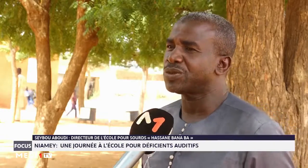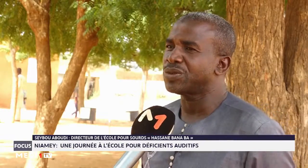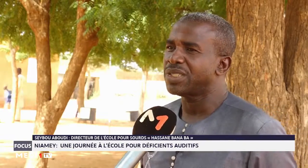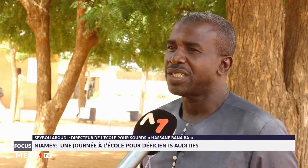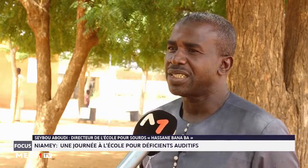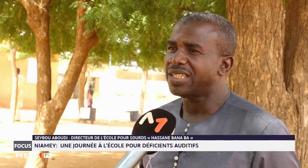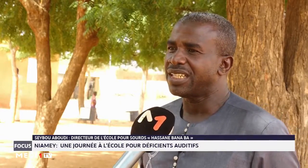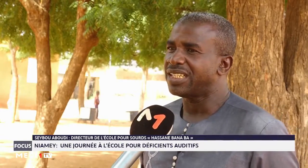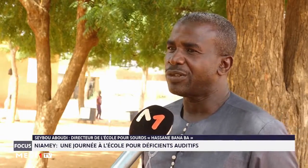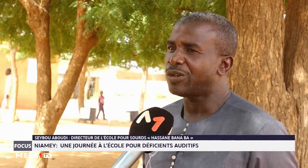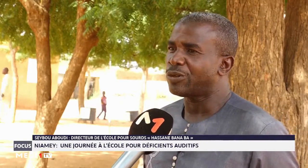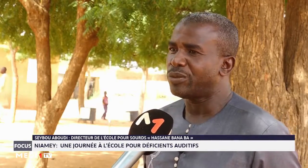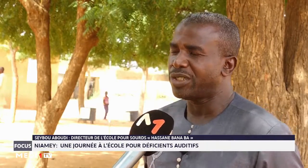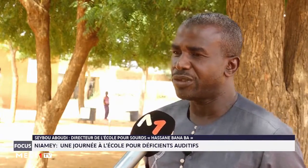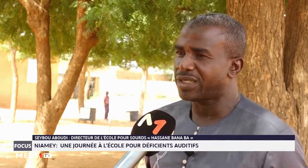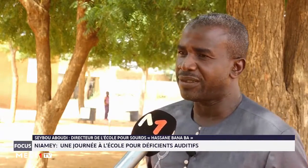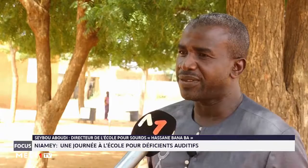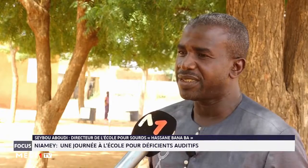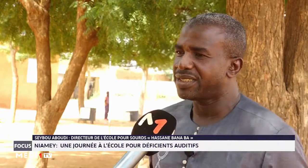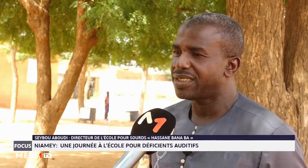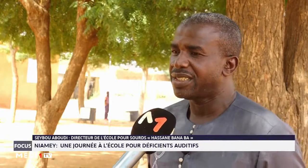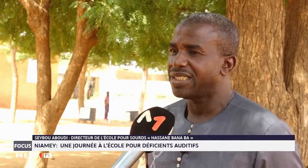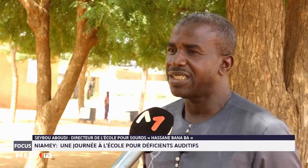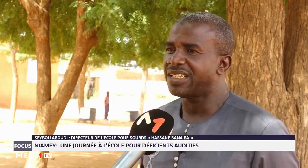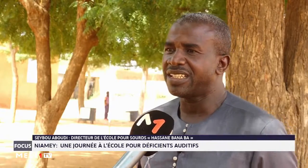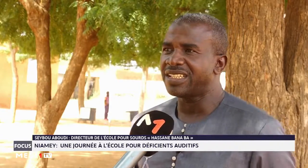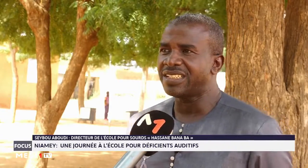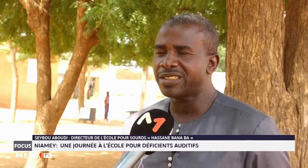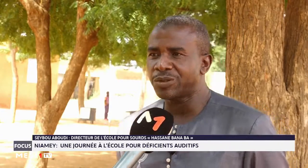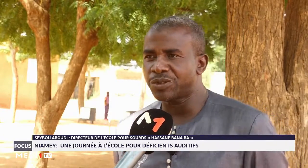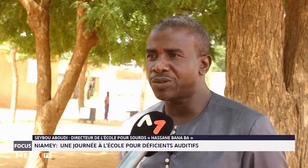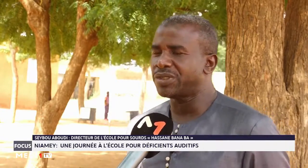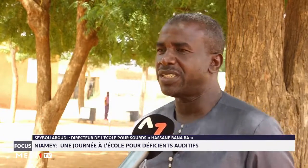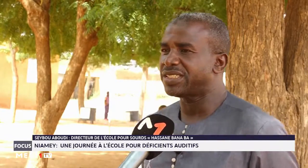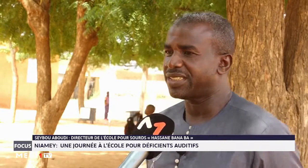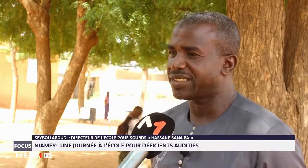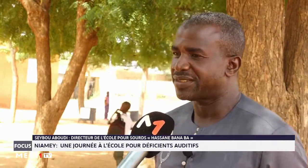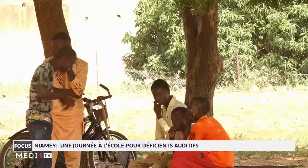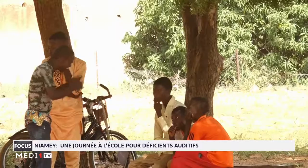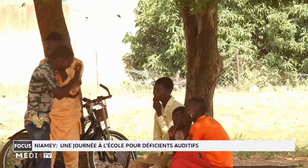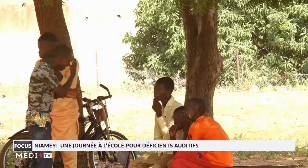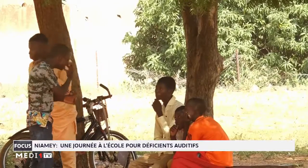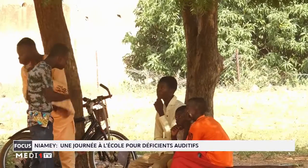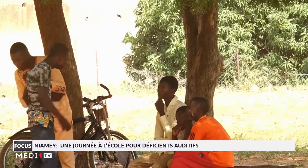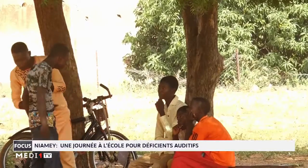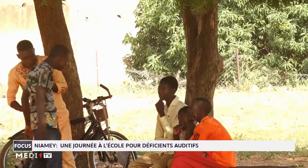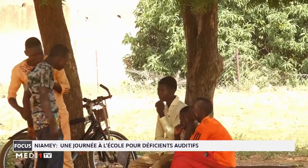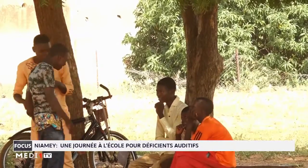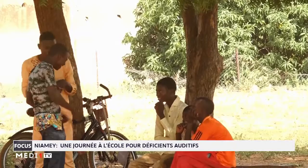sourds d'aller à l'école comme les autres enfants et dans l'égalité aussi tout des chances. C'est vrai, ils ne sont pas acceptés dans les